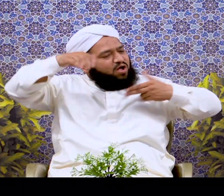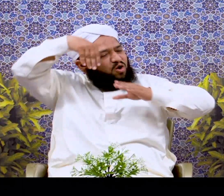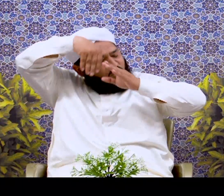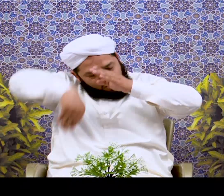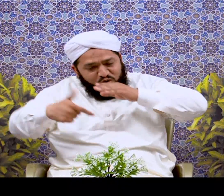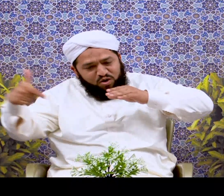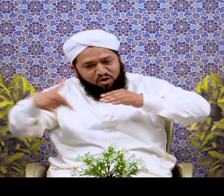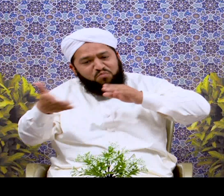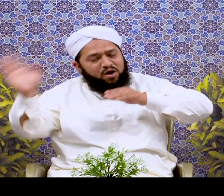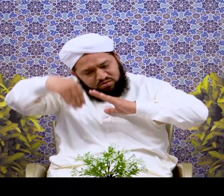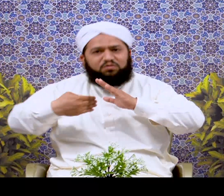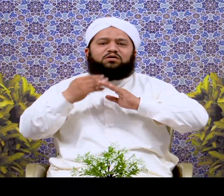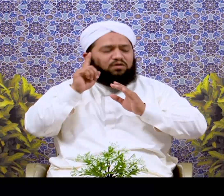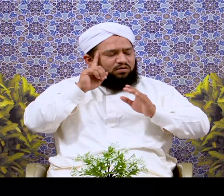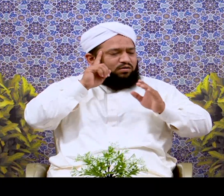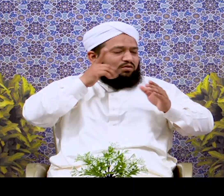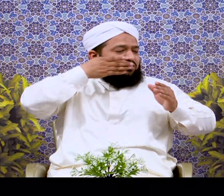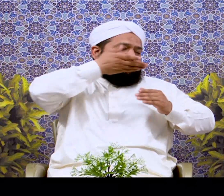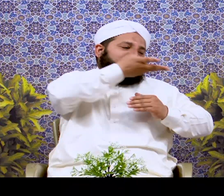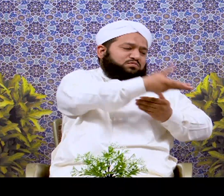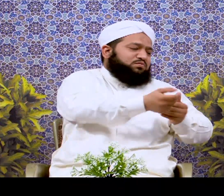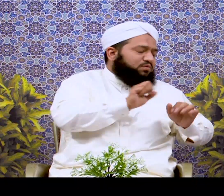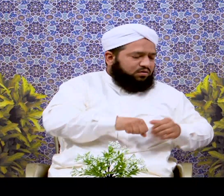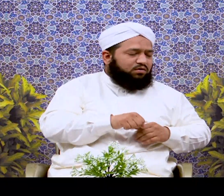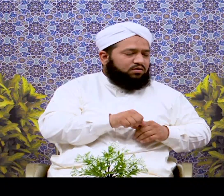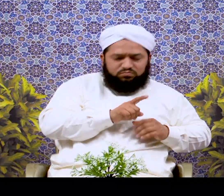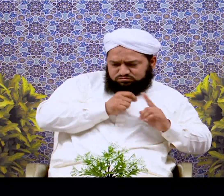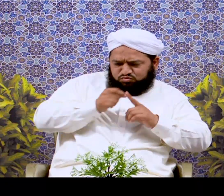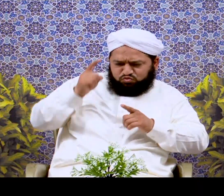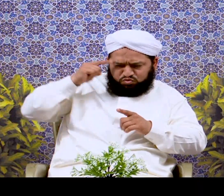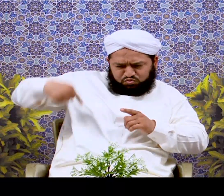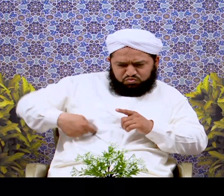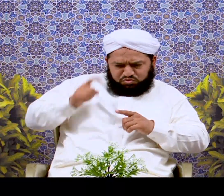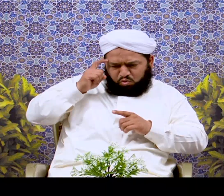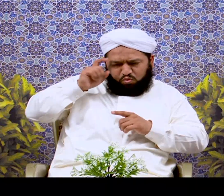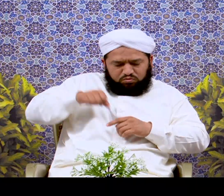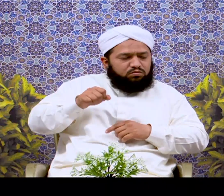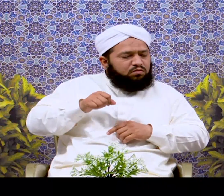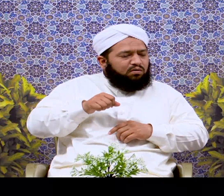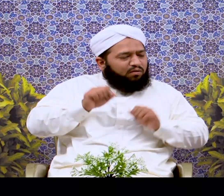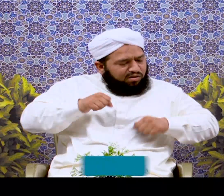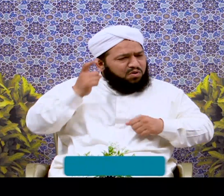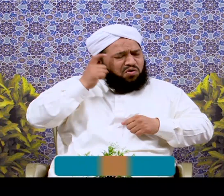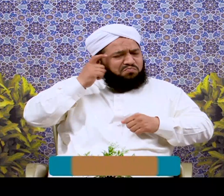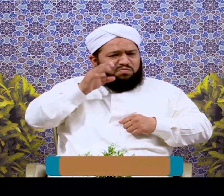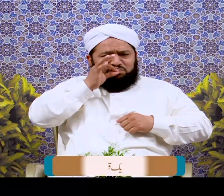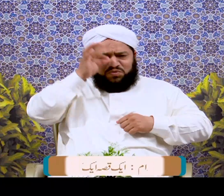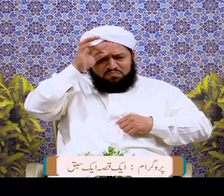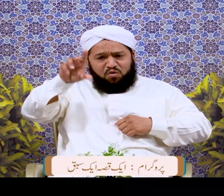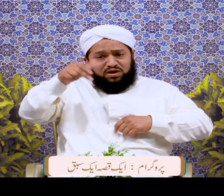صاحب نے فرمایا، کیا تمہارے دل میں کوئی وسوسہ آتا تھا؟ کہا، جی ہاں، مجھے معراج کے متعلق وسوسے آتے تھے کہ